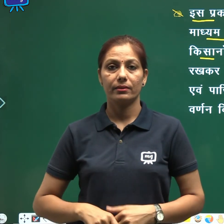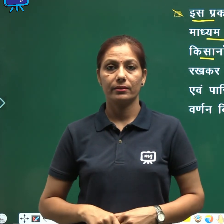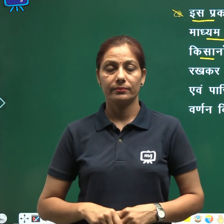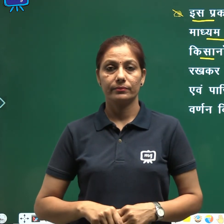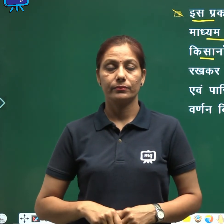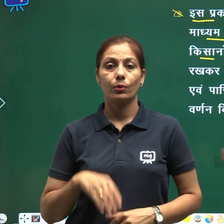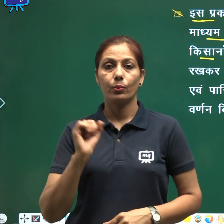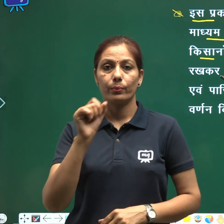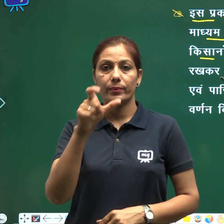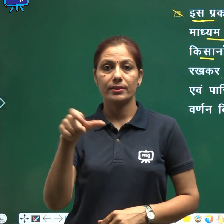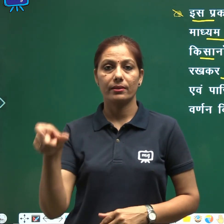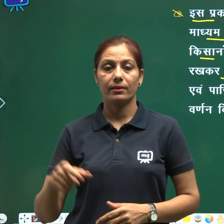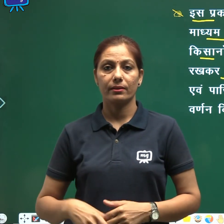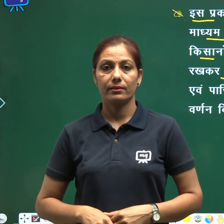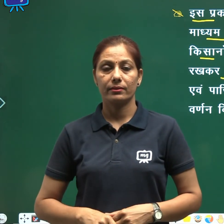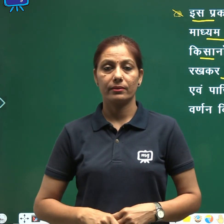उनके